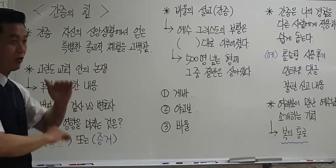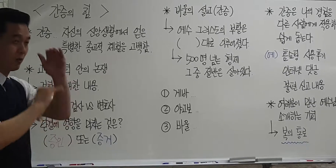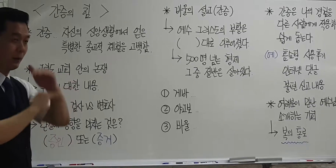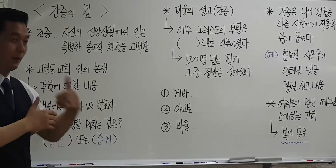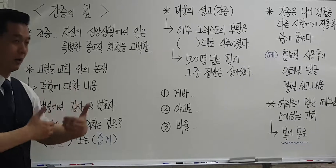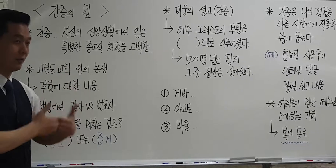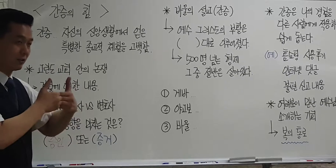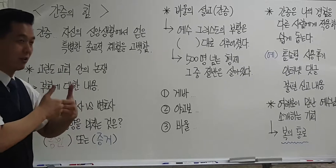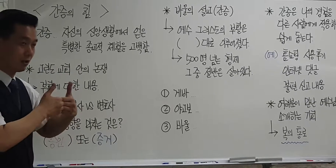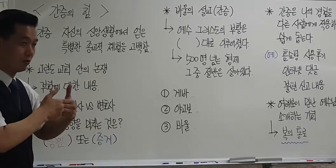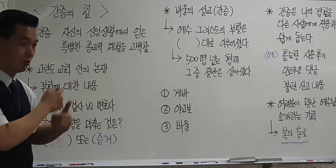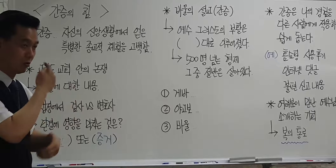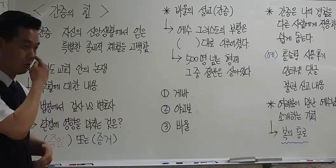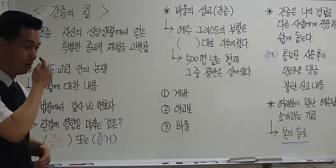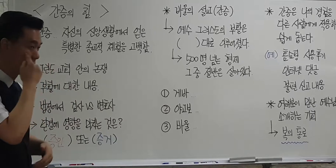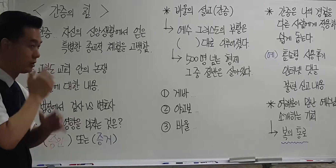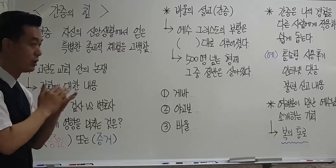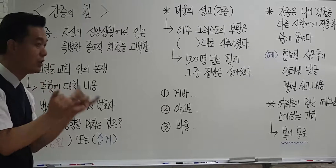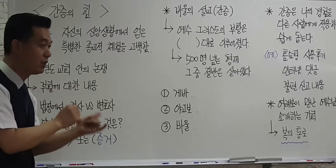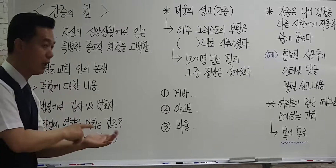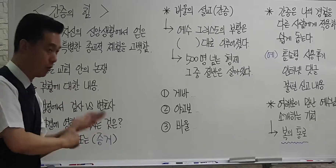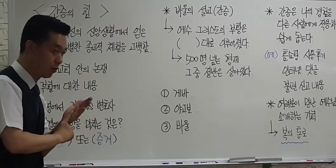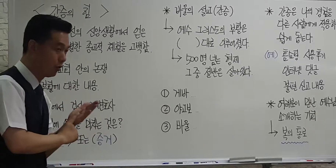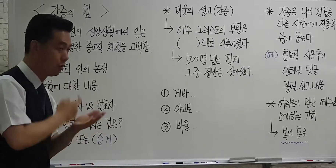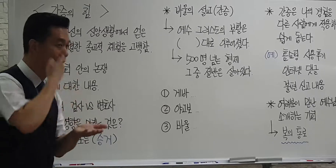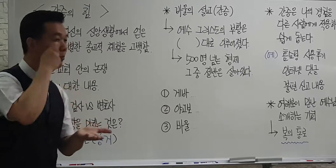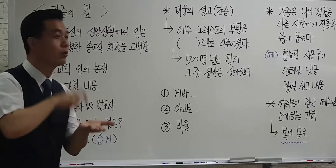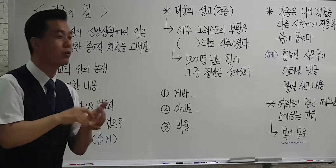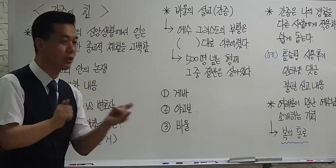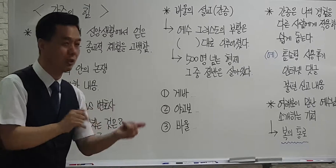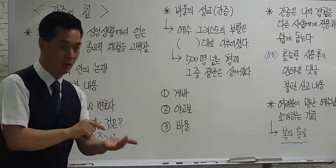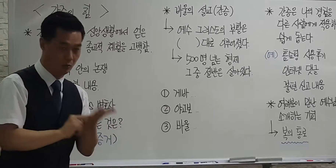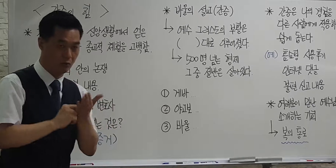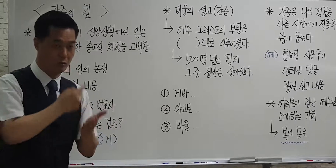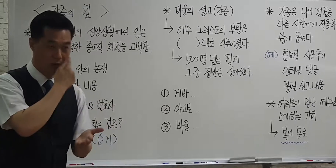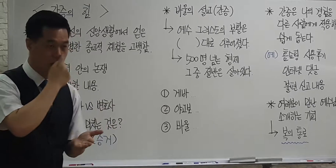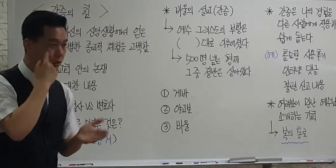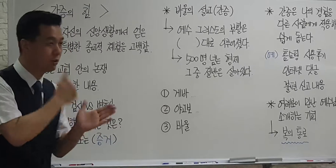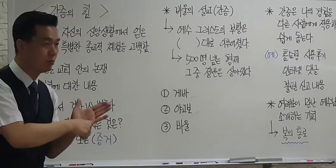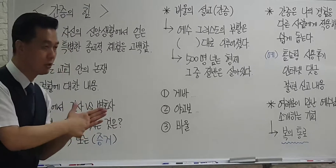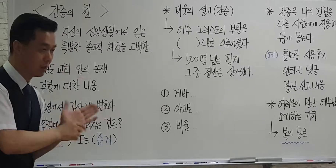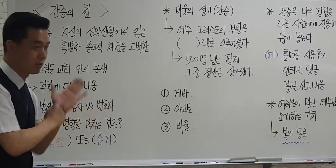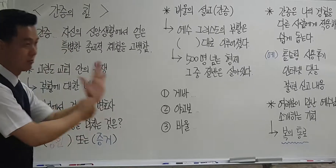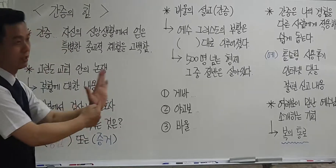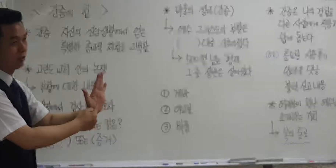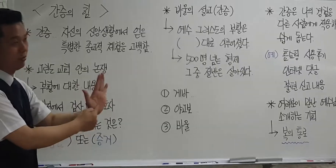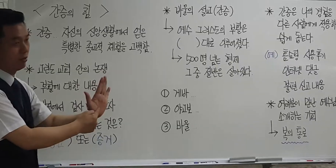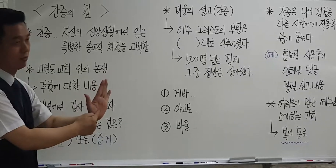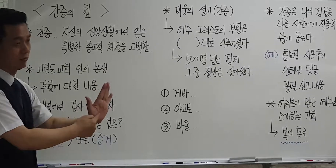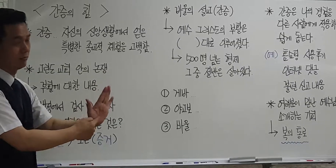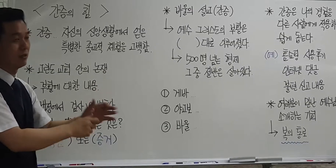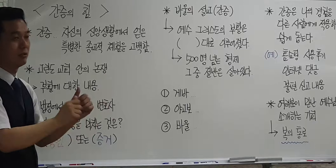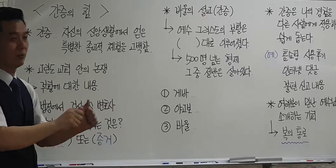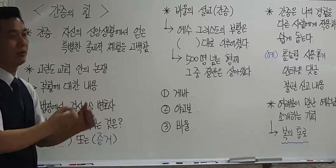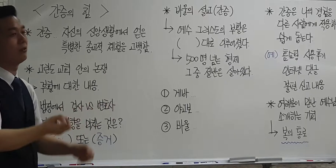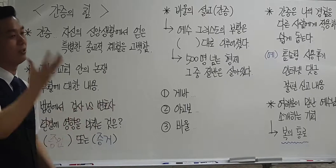내용이 팽팽하게 맞서다가도 증인이 나오고 목격자가 나오고 증거물이 딱 제시되면 재판에서 이기는